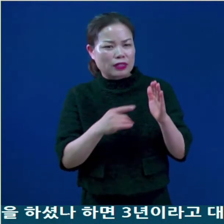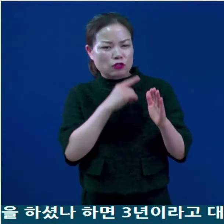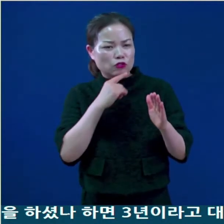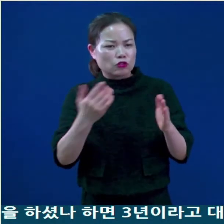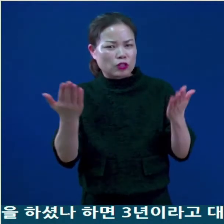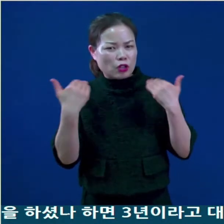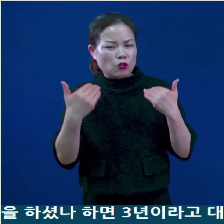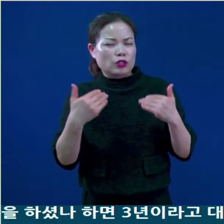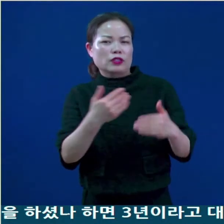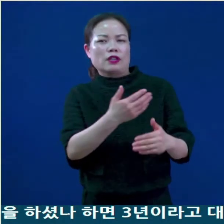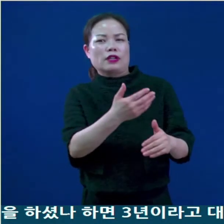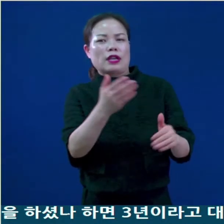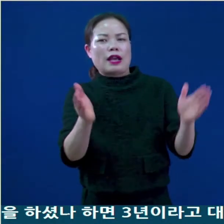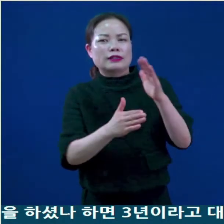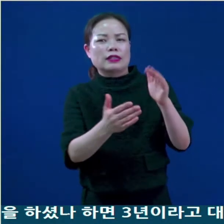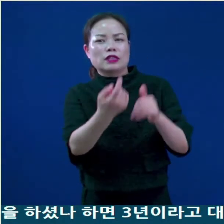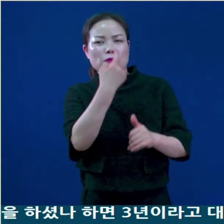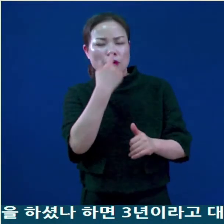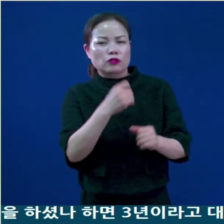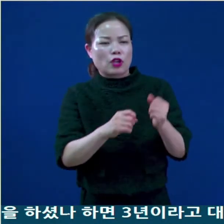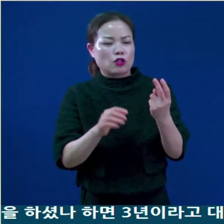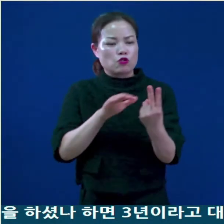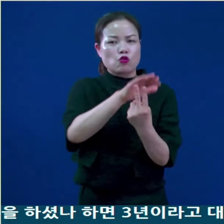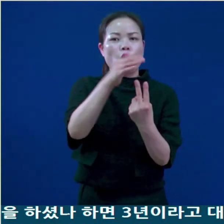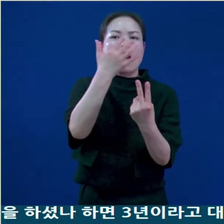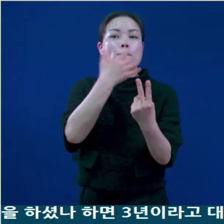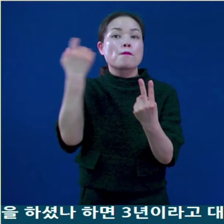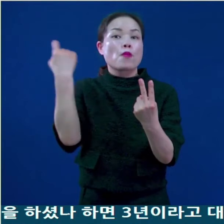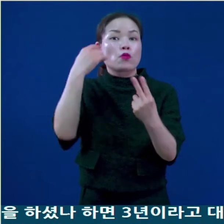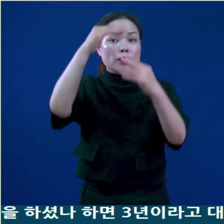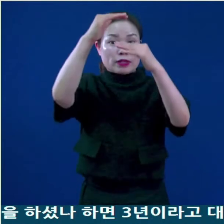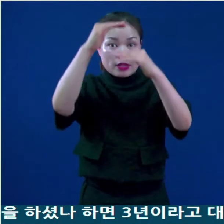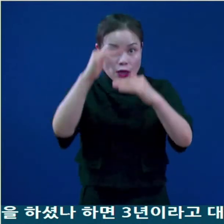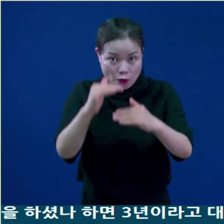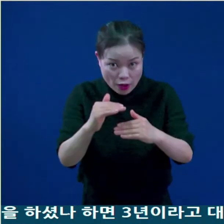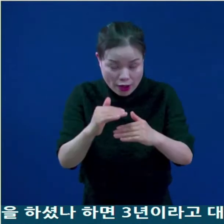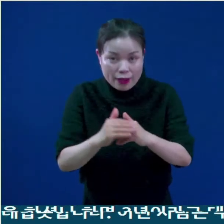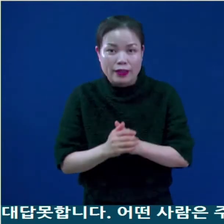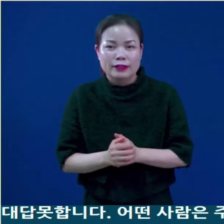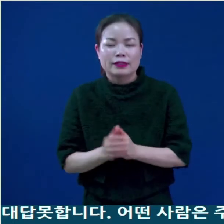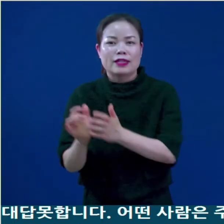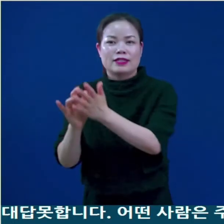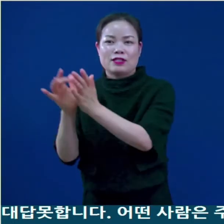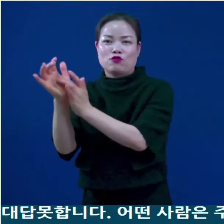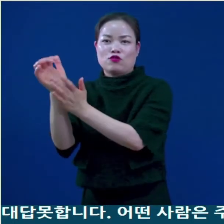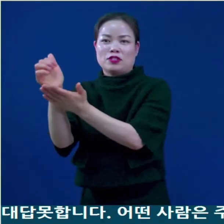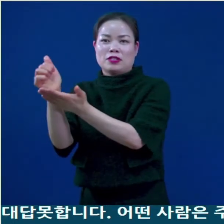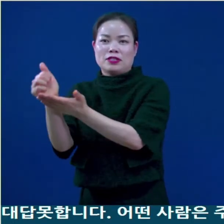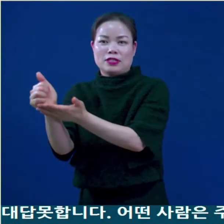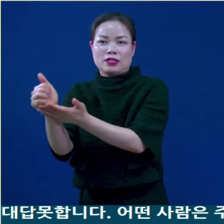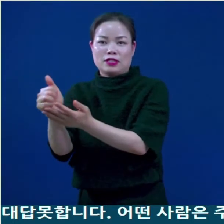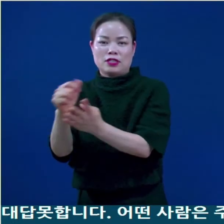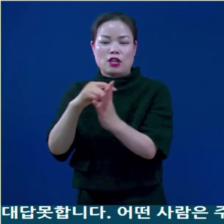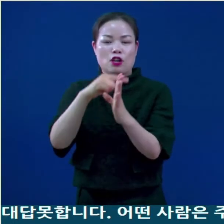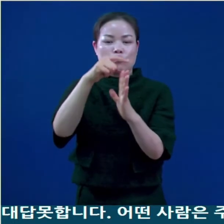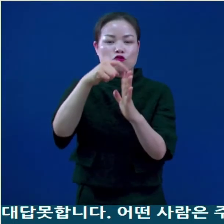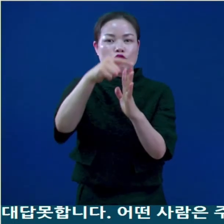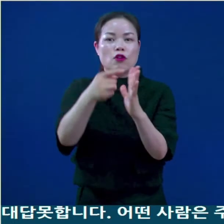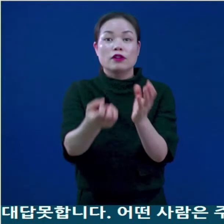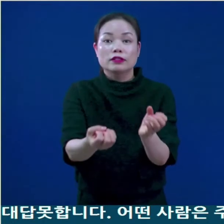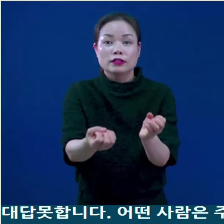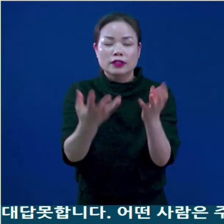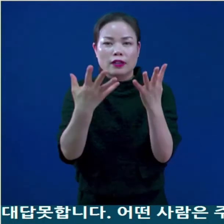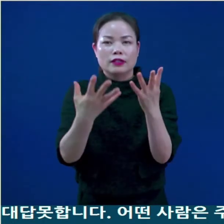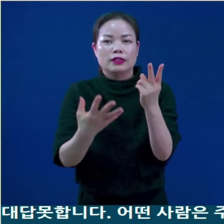뭘 근거로 가르쳐 주냐면 요한복음이 근거입니다. 요한복음에 보면 예수님이 유월절을